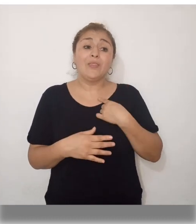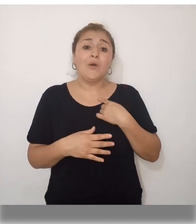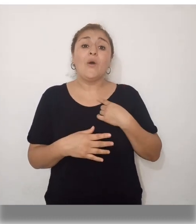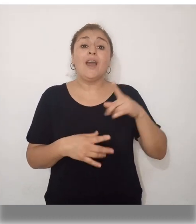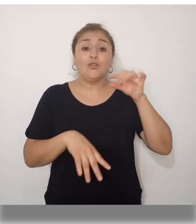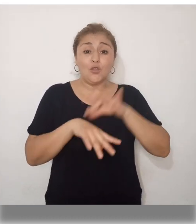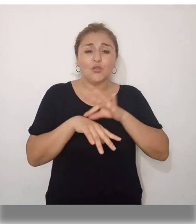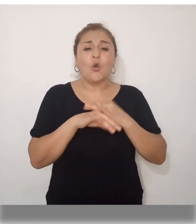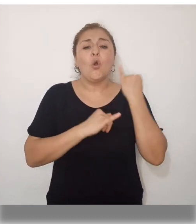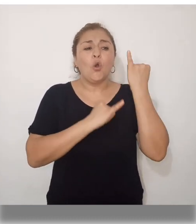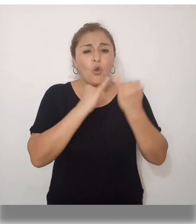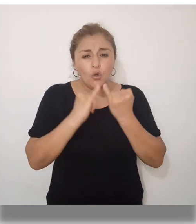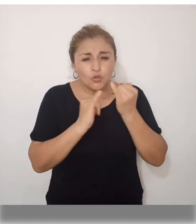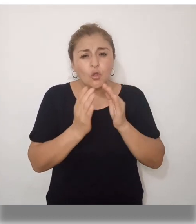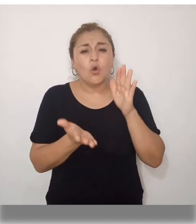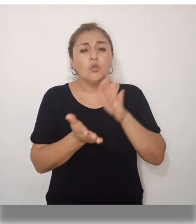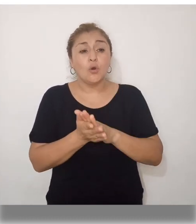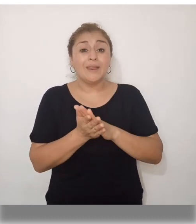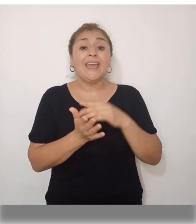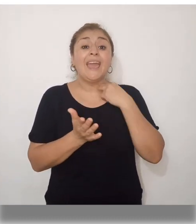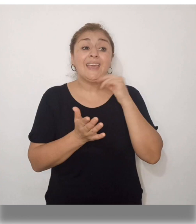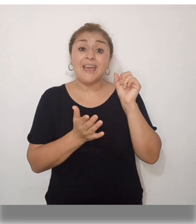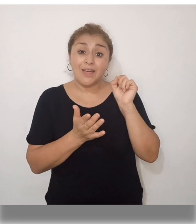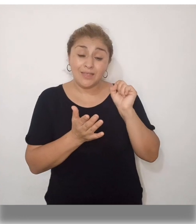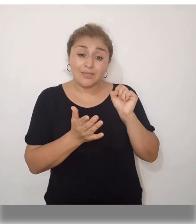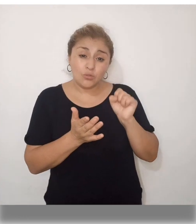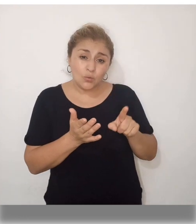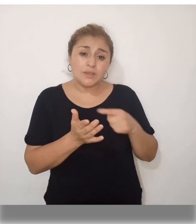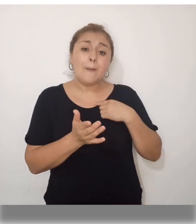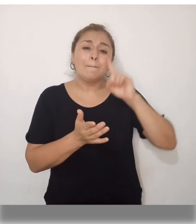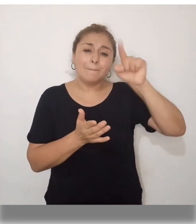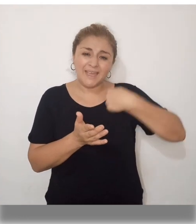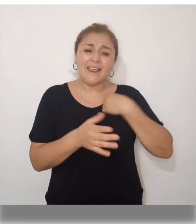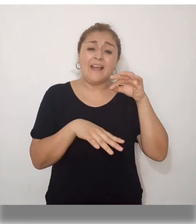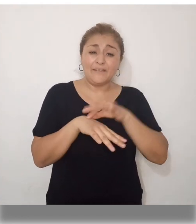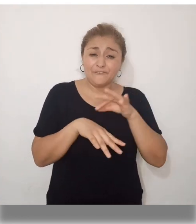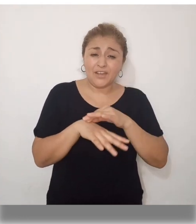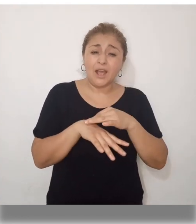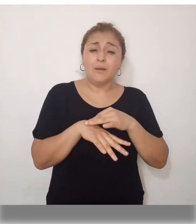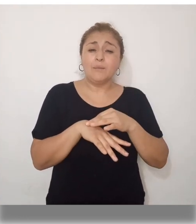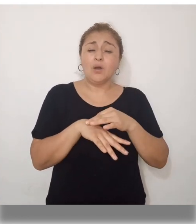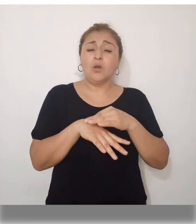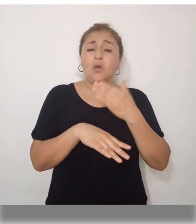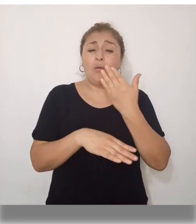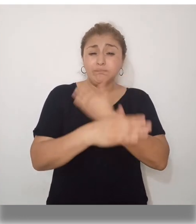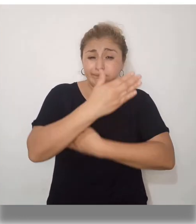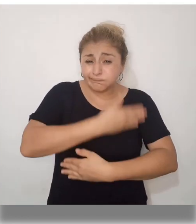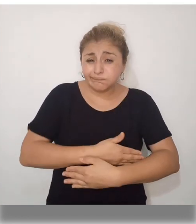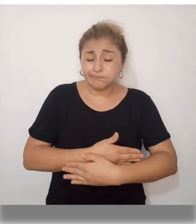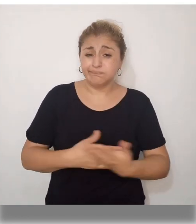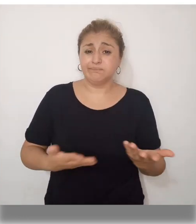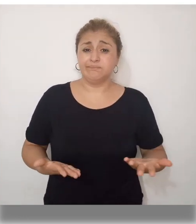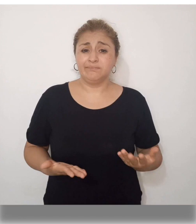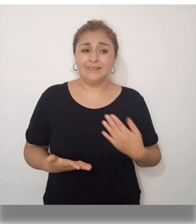años Cómo fue la relación con la gente las miradas miradas de